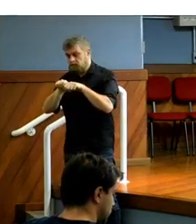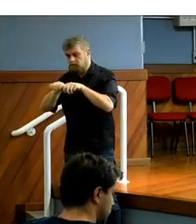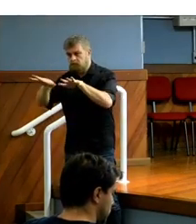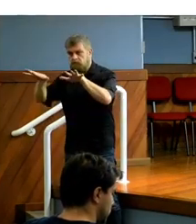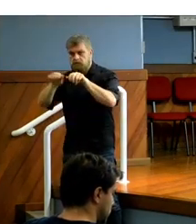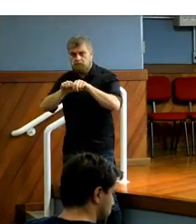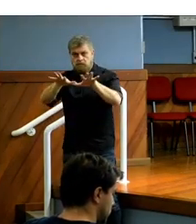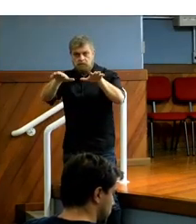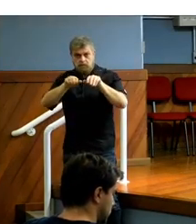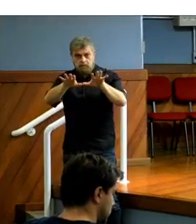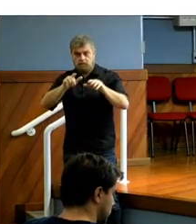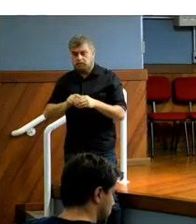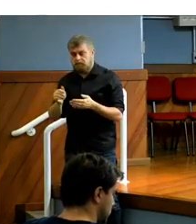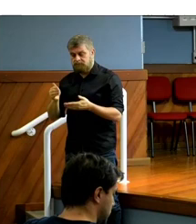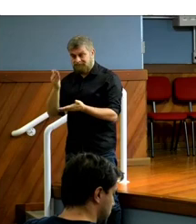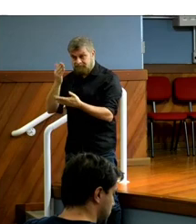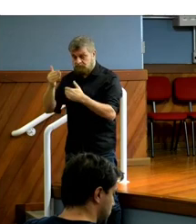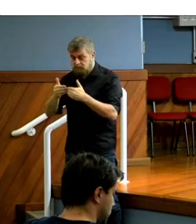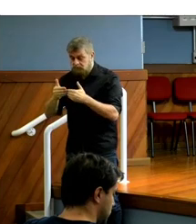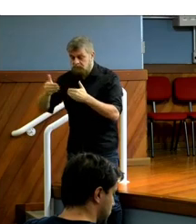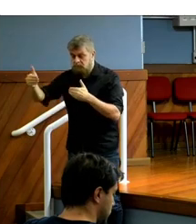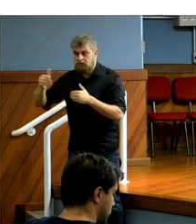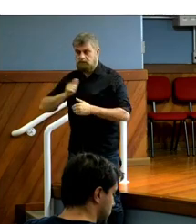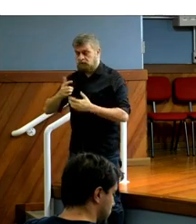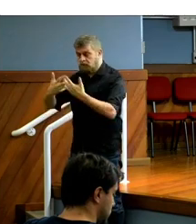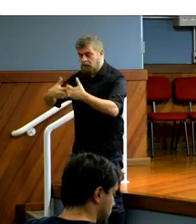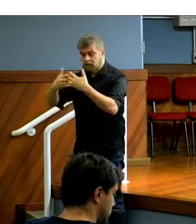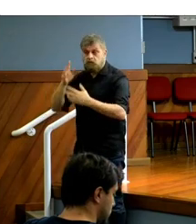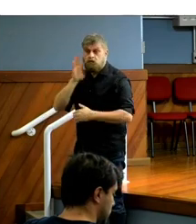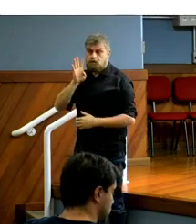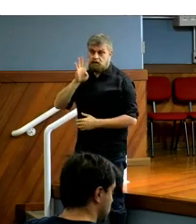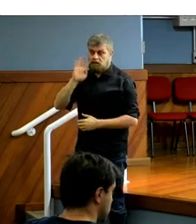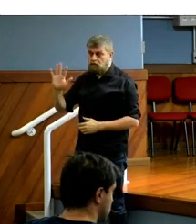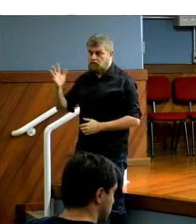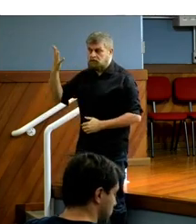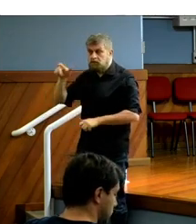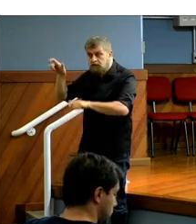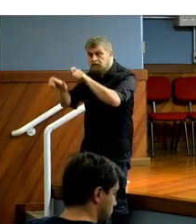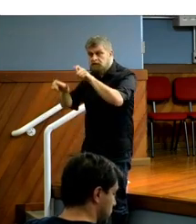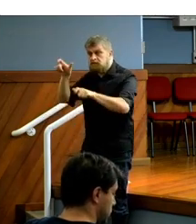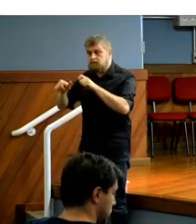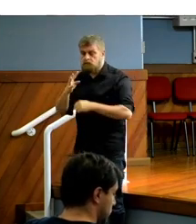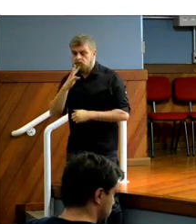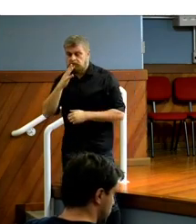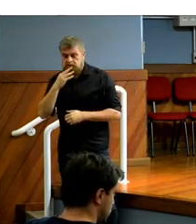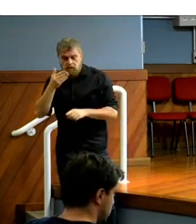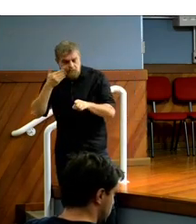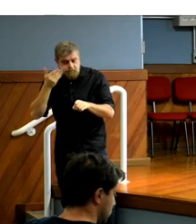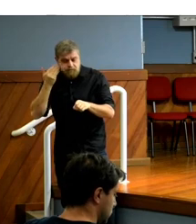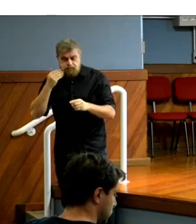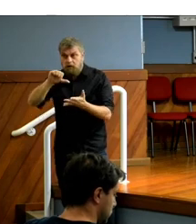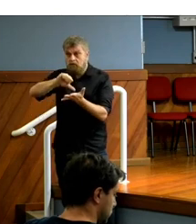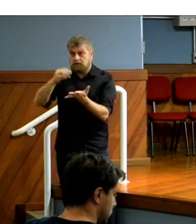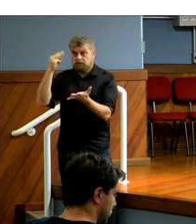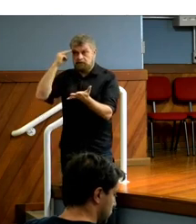para ser feito. Só que a partir do... E isso, assim, surtiu um efeito muito legal. As pessoas talvez conheceram um pouco mais o CMU, conheceram